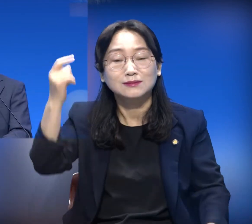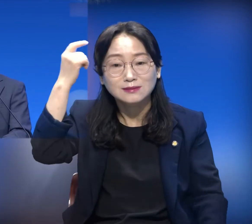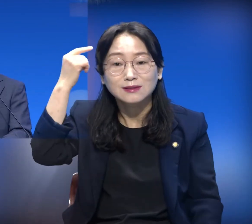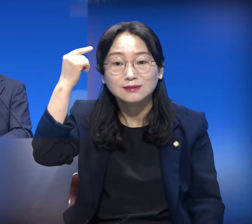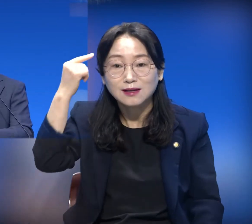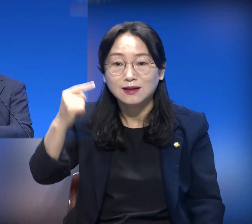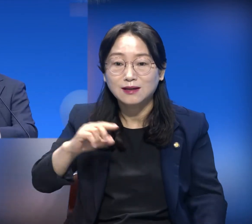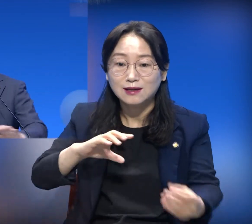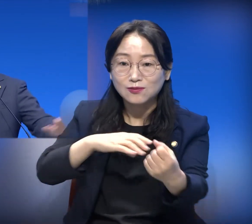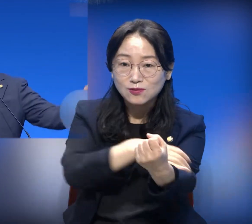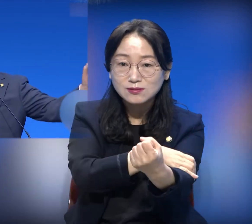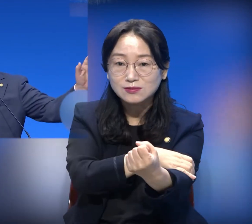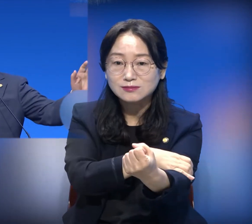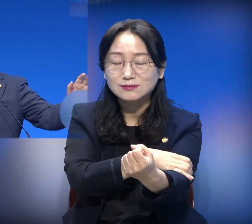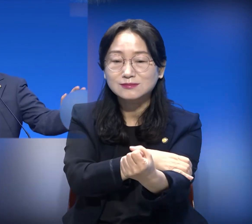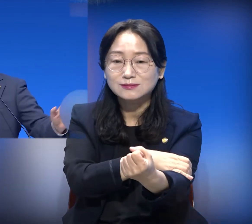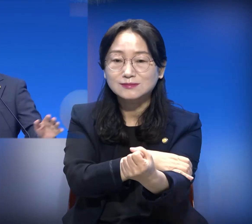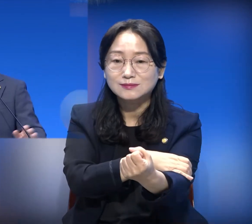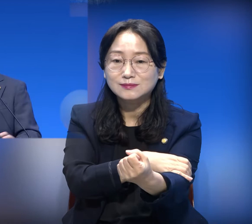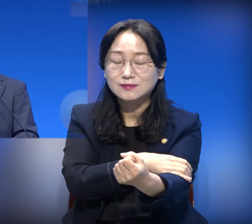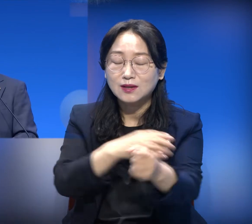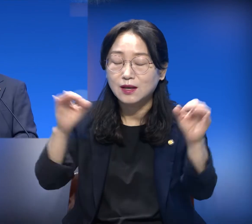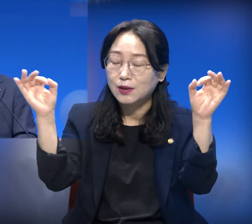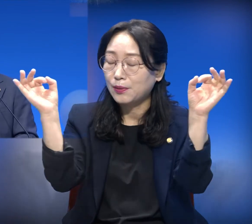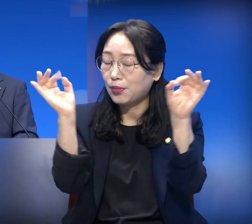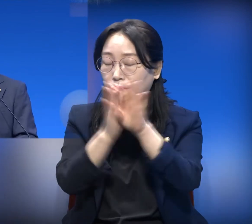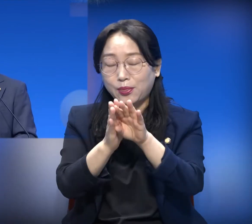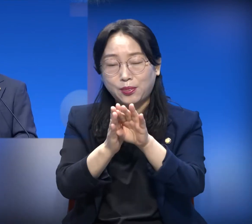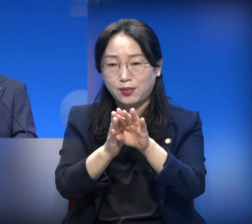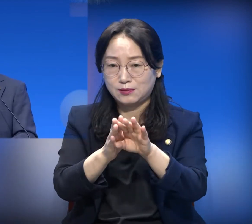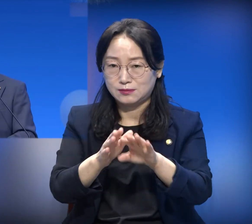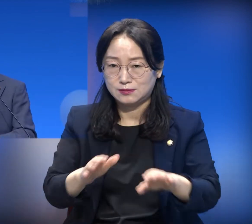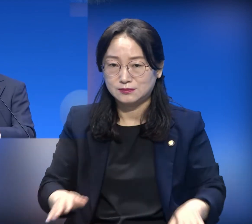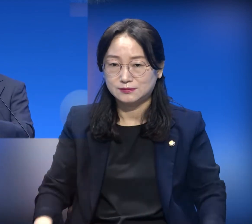생각과 권력이 다 소멸되어 버리는 것입니다.